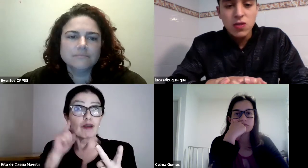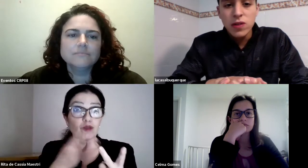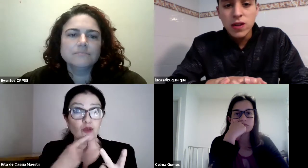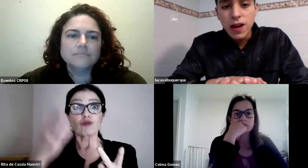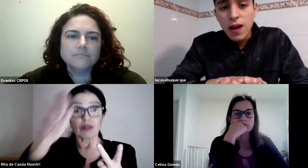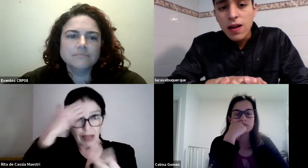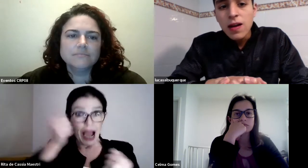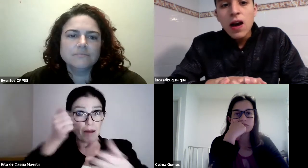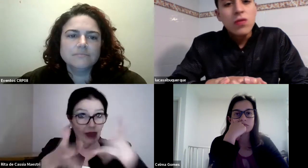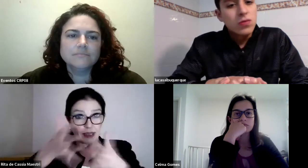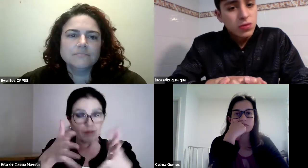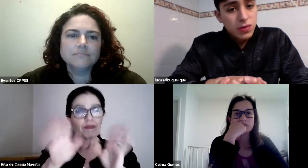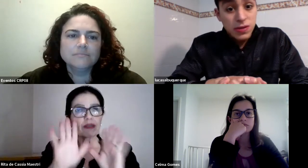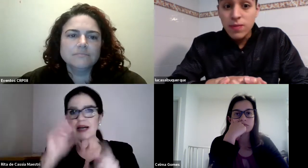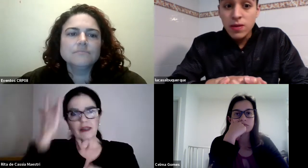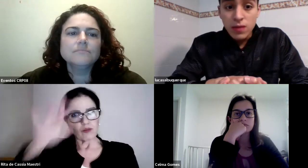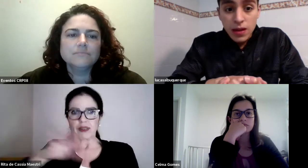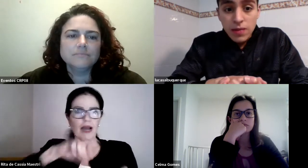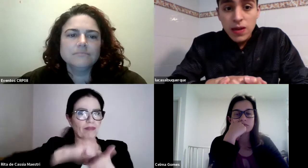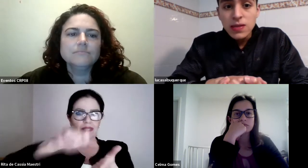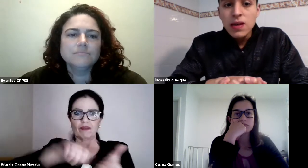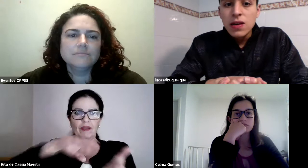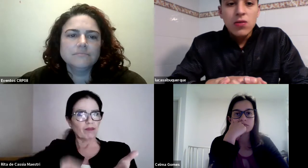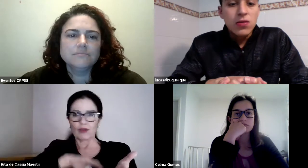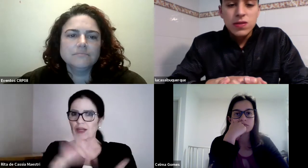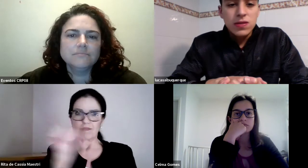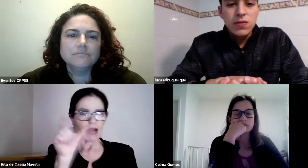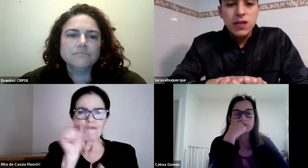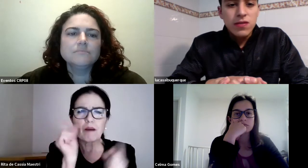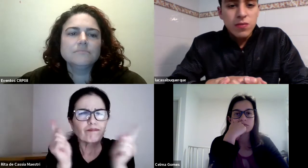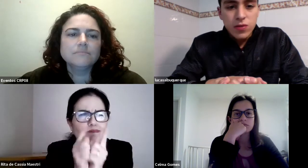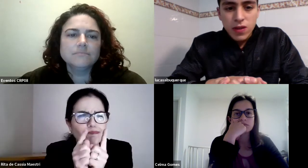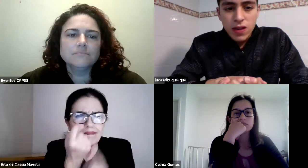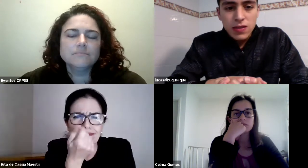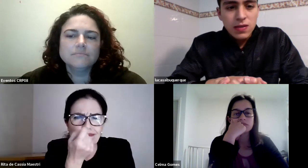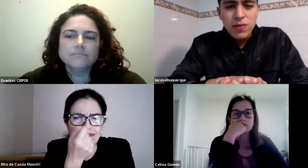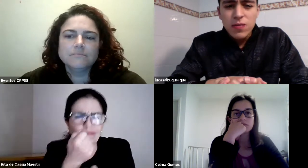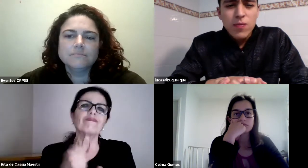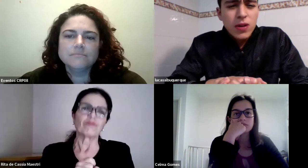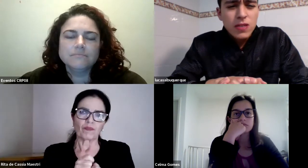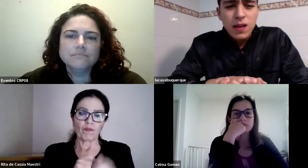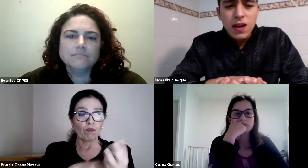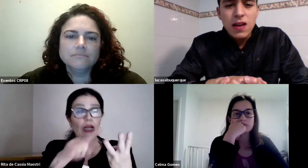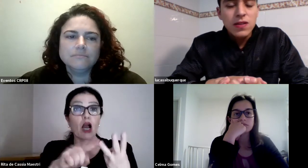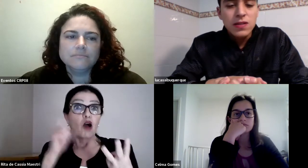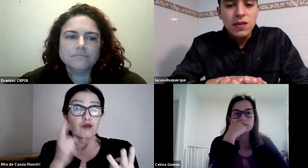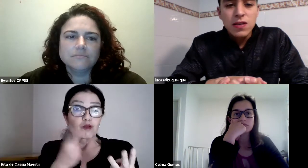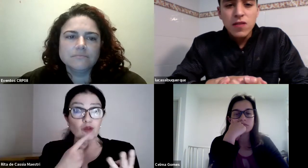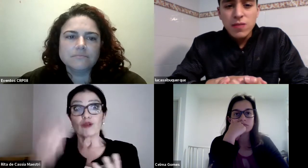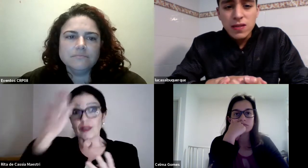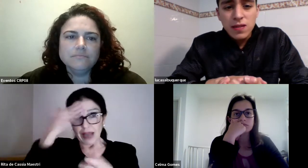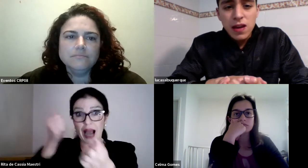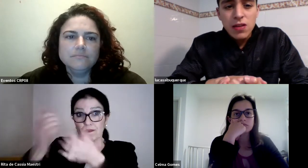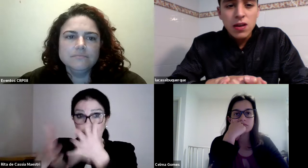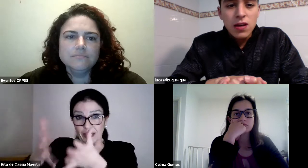se comunicar, alguns surdos sabiam libras, outros não sabiam escrever o português, sabiam poucas palavras de